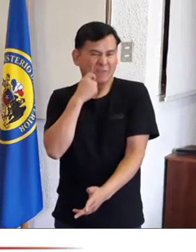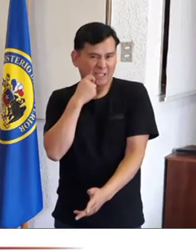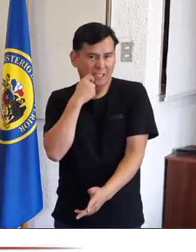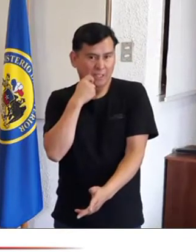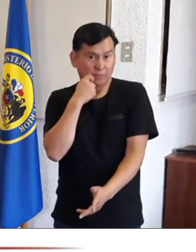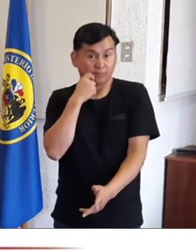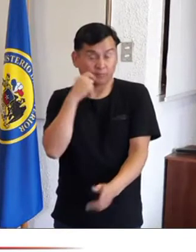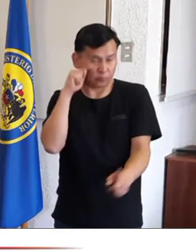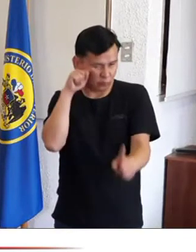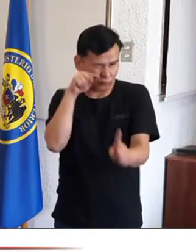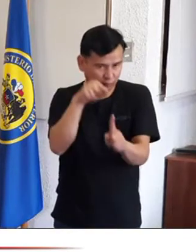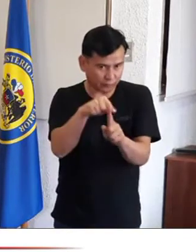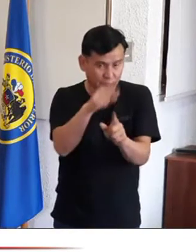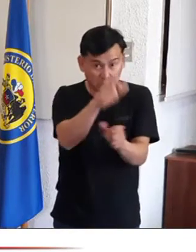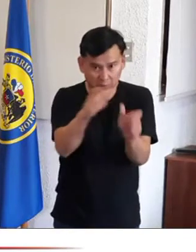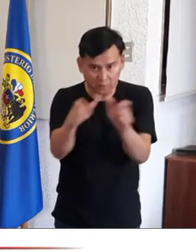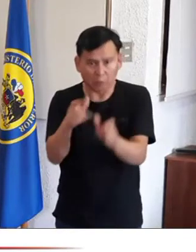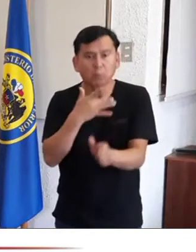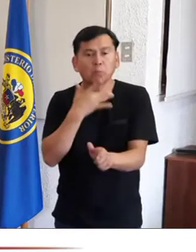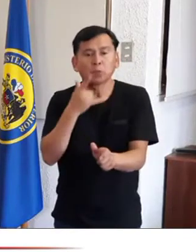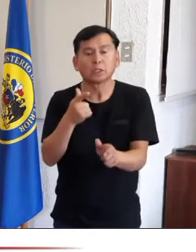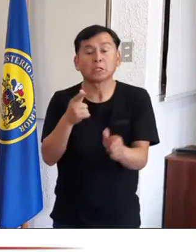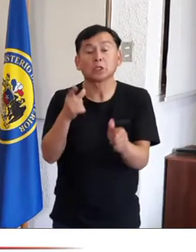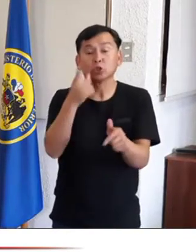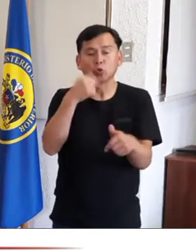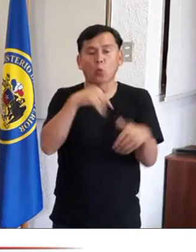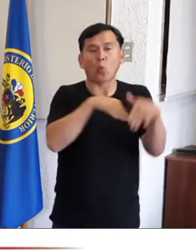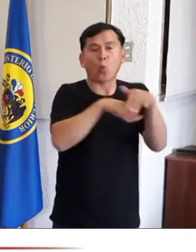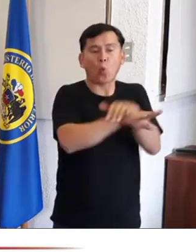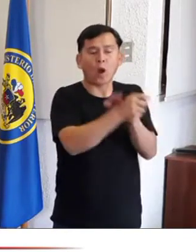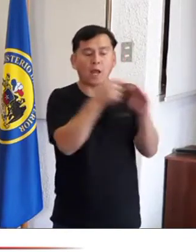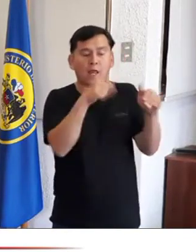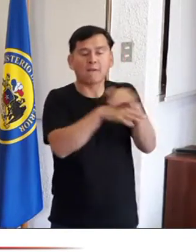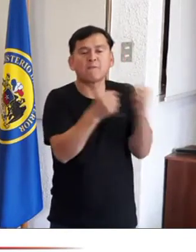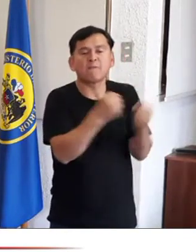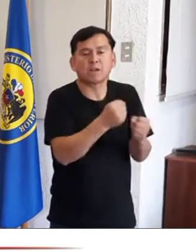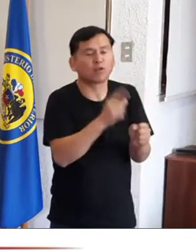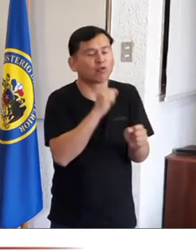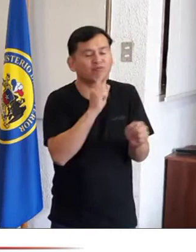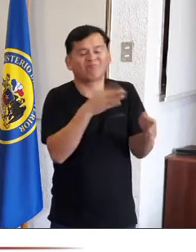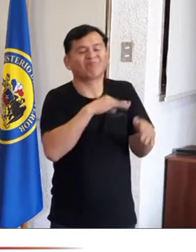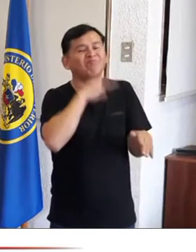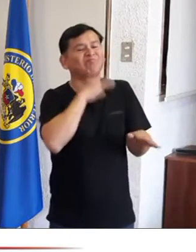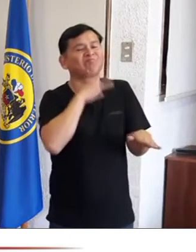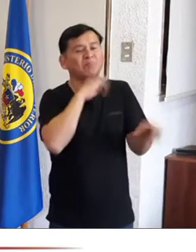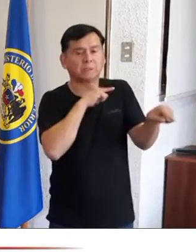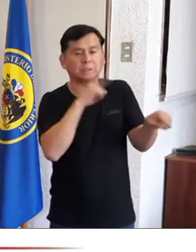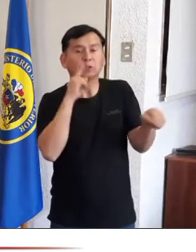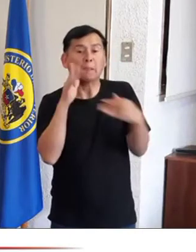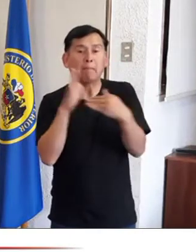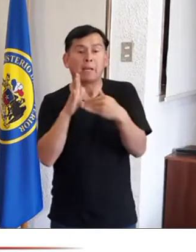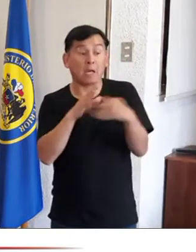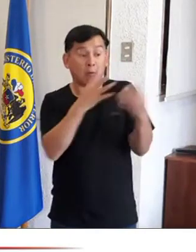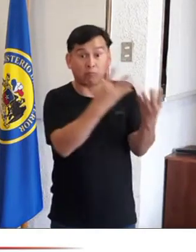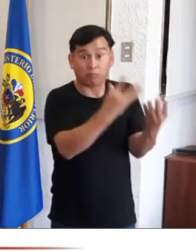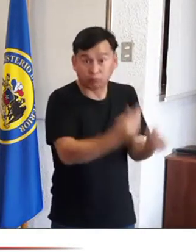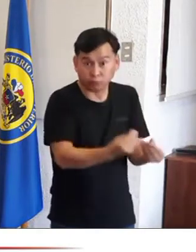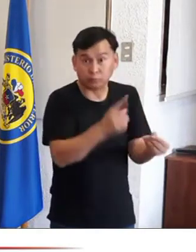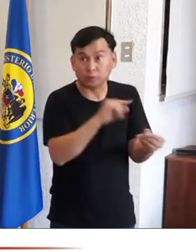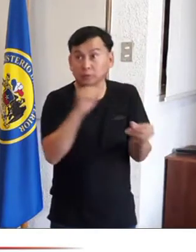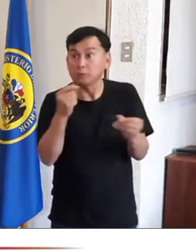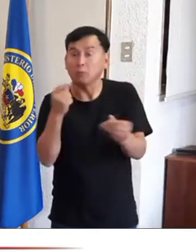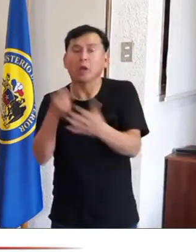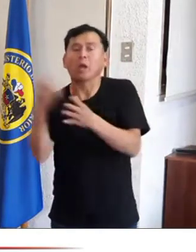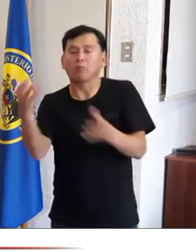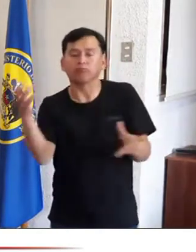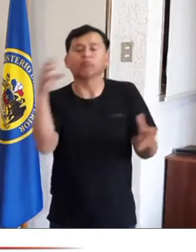la población objetivo, dado que nuestra capacidad de almacenamiento en cadena de frío no lo permite así, y es por eso que las vacunas van